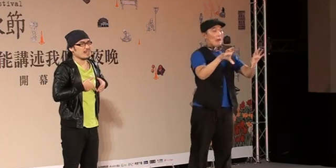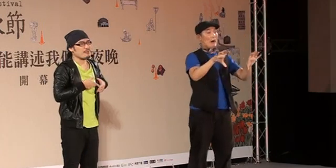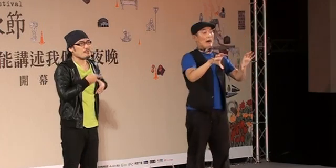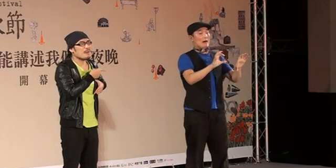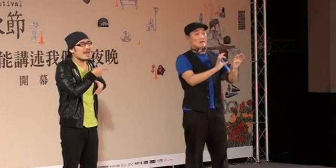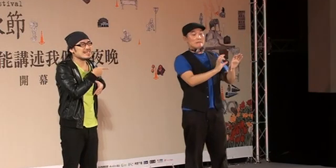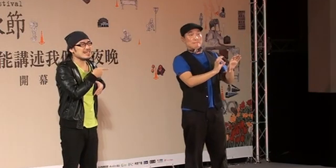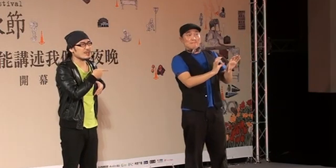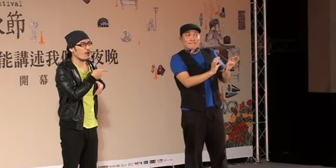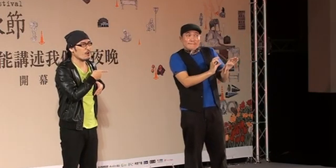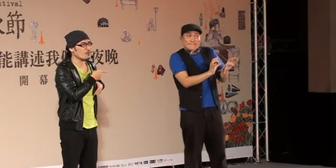排泄孔，